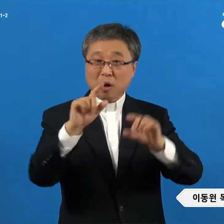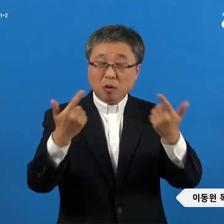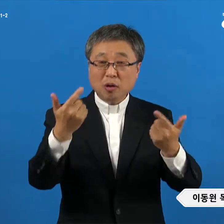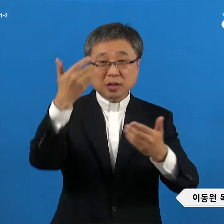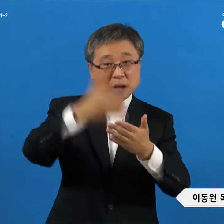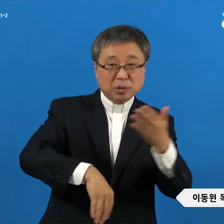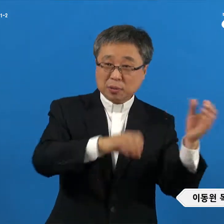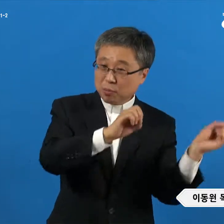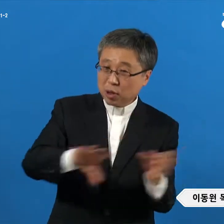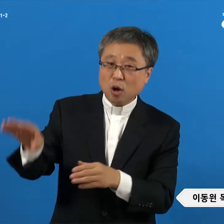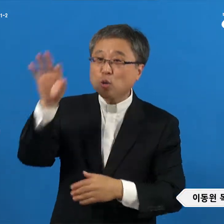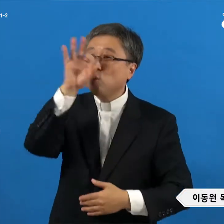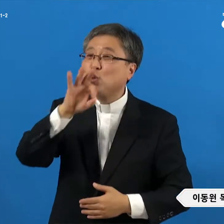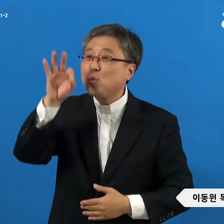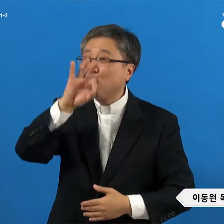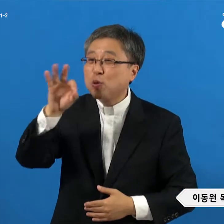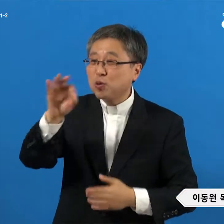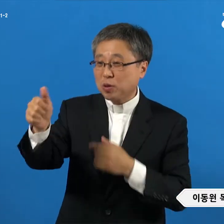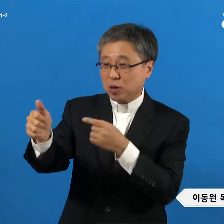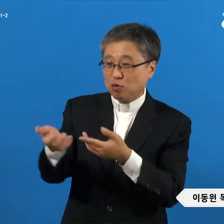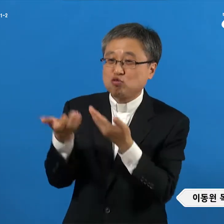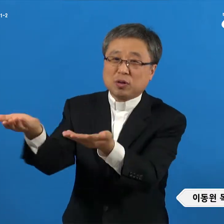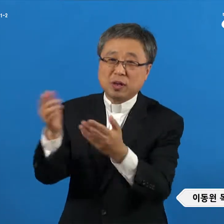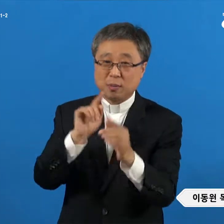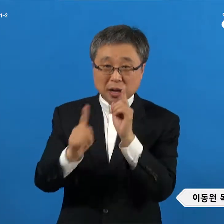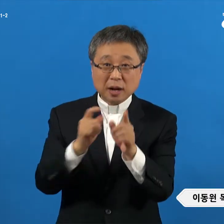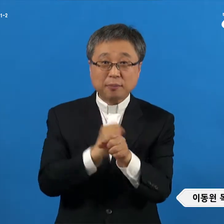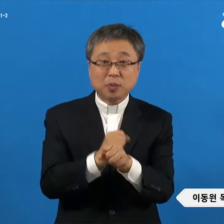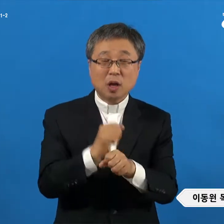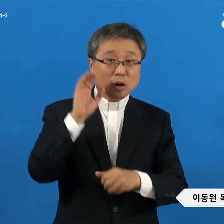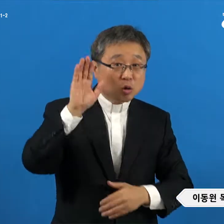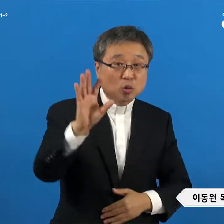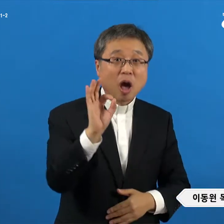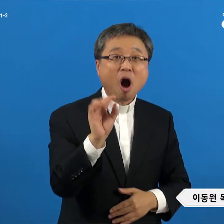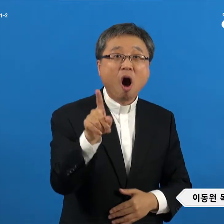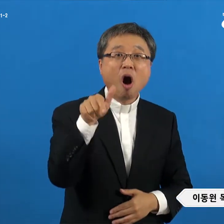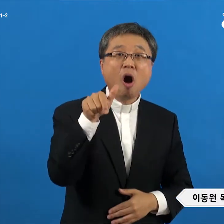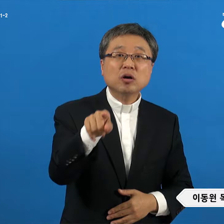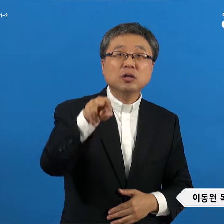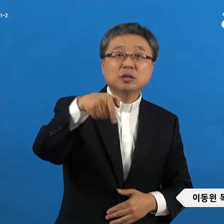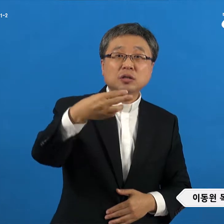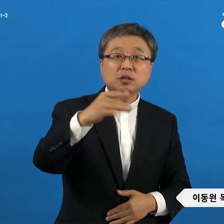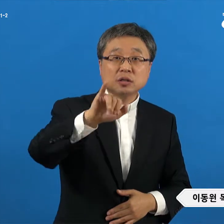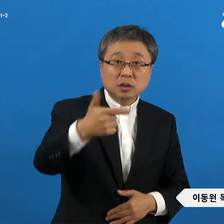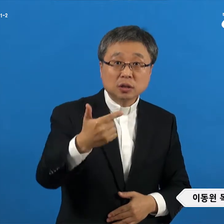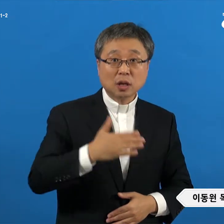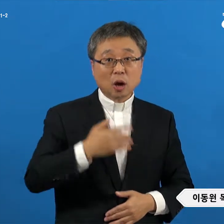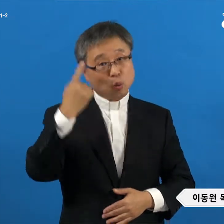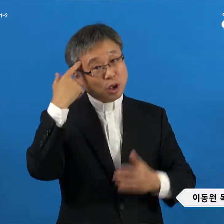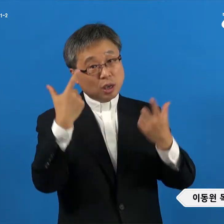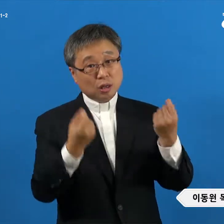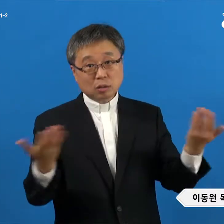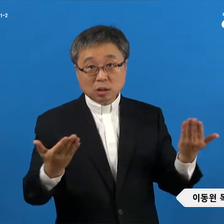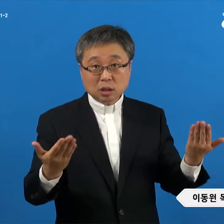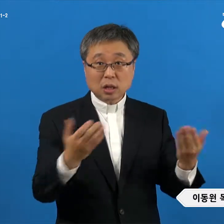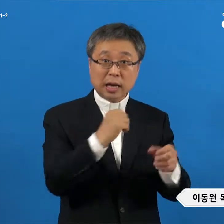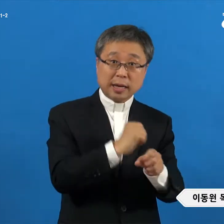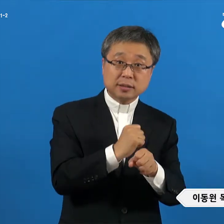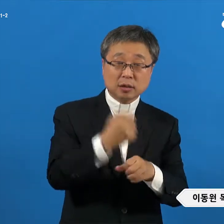버리거나 돼지들에게 주었다고 합니다. 그 후에 어거스틴이 생각을 합니다. 내가 왜 이런 짓을 했을까? 꼭 그걸